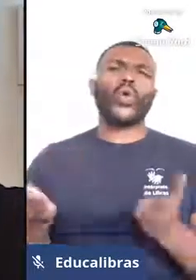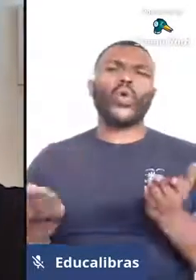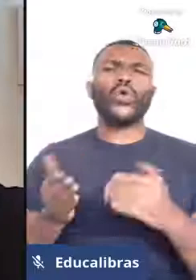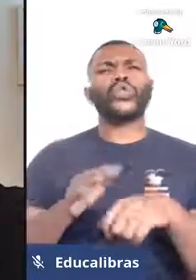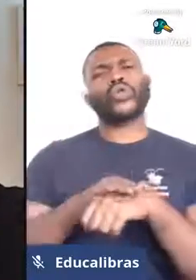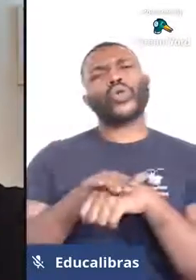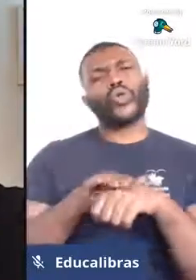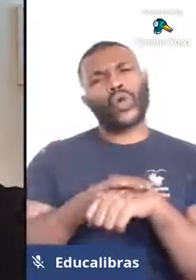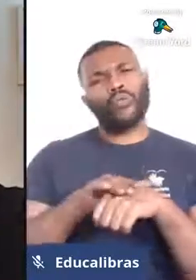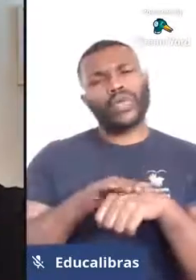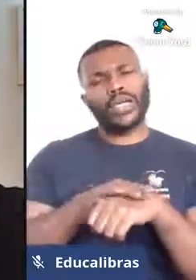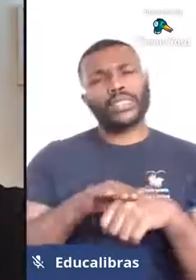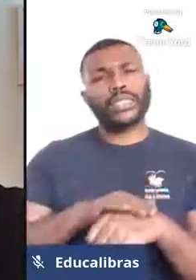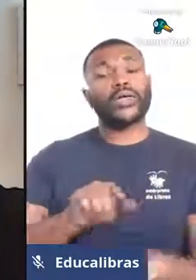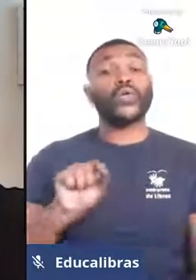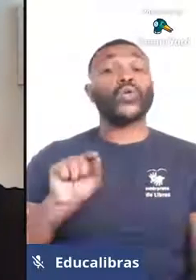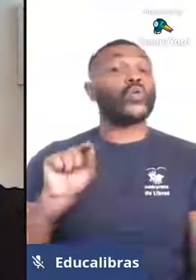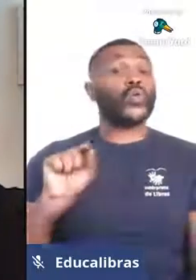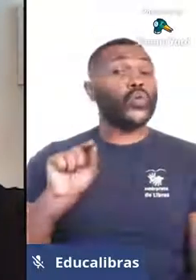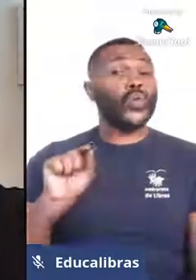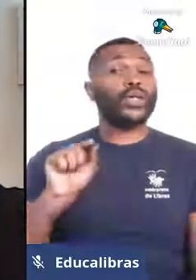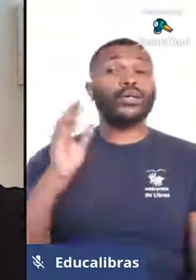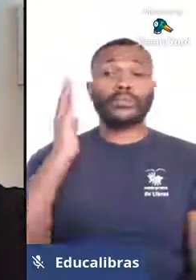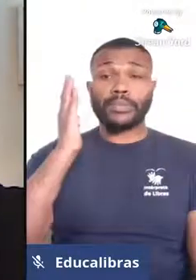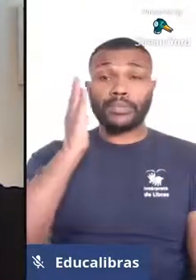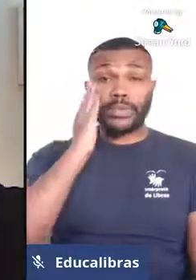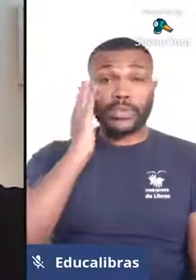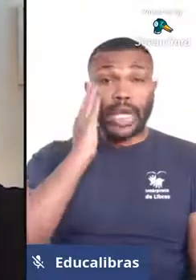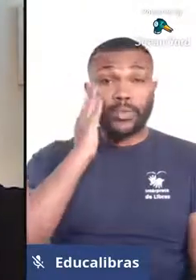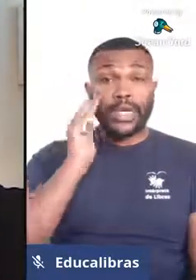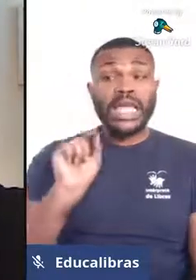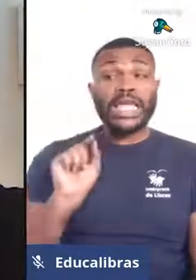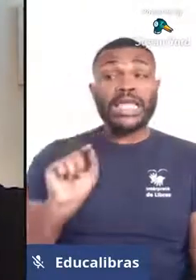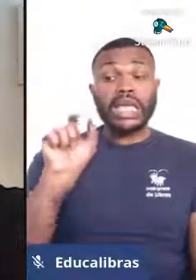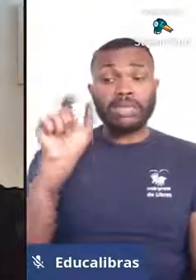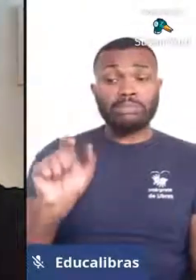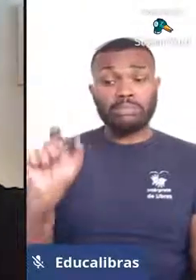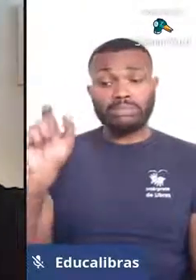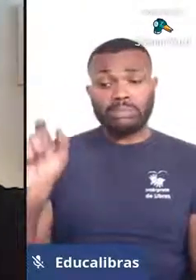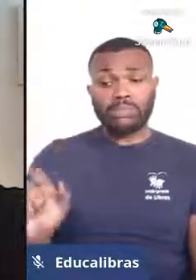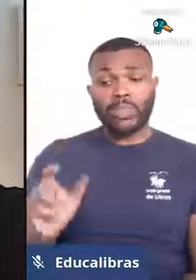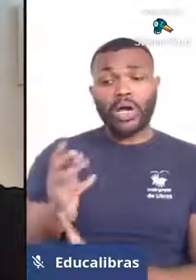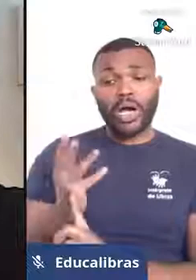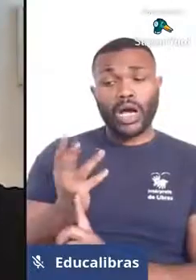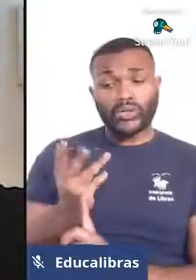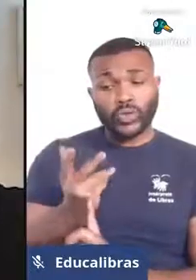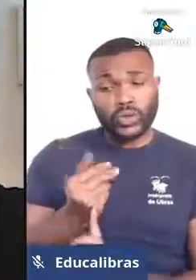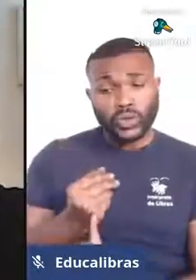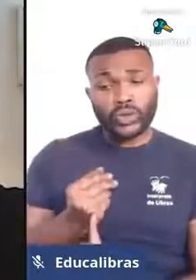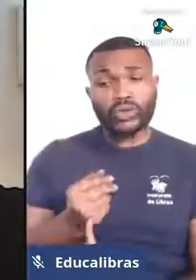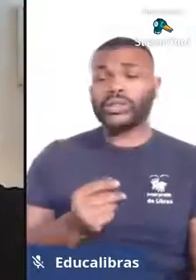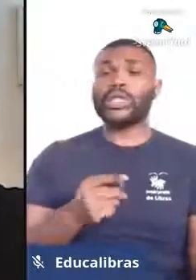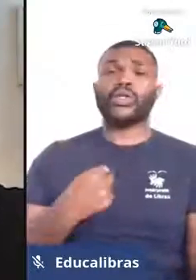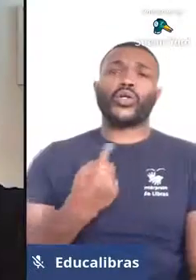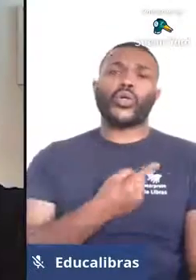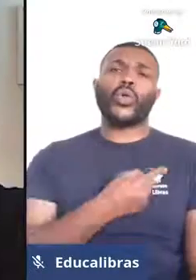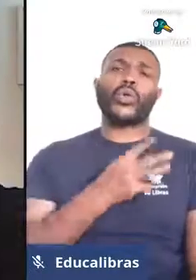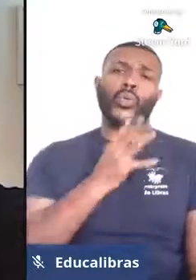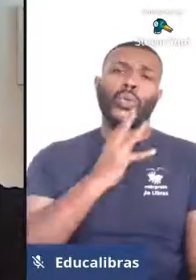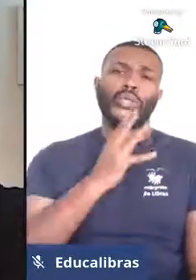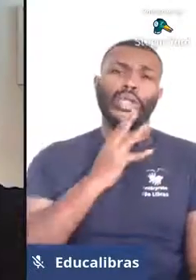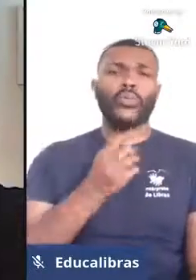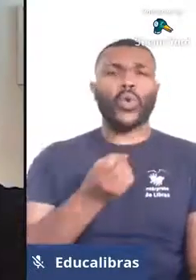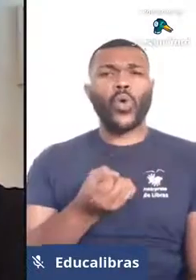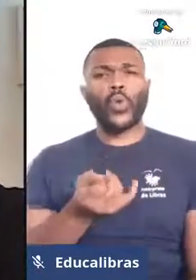hoje para saber quem são essas pessoas, né? Quem nós não conhecemos, eu conheço algumas,